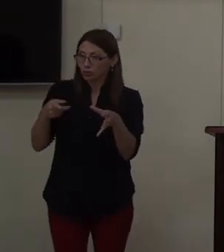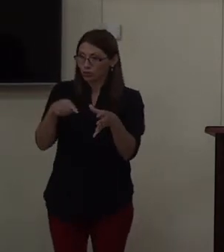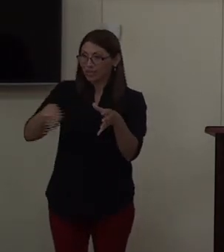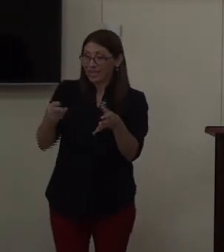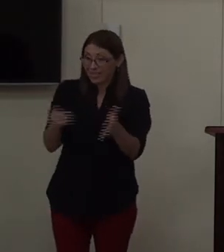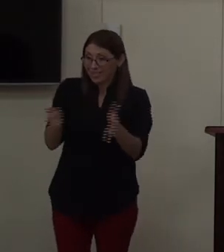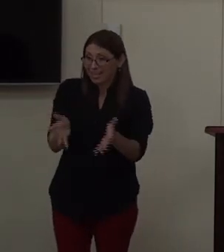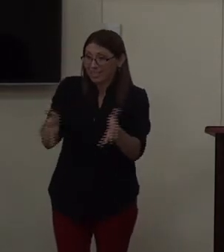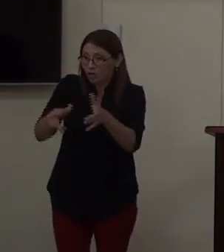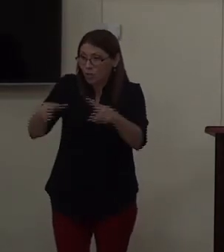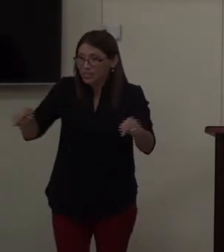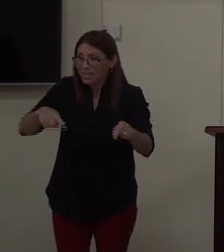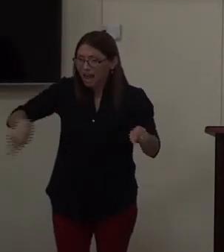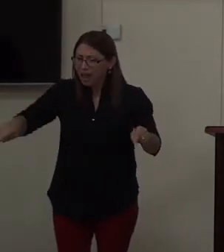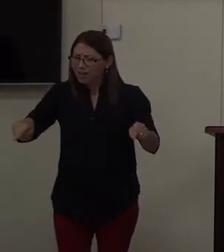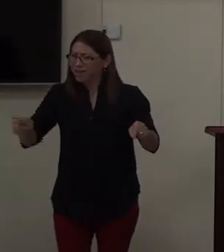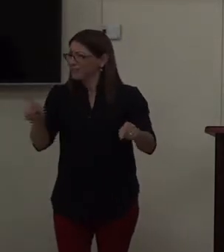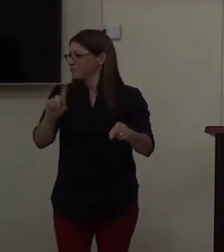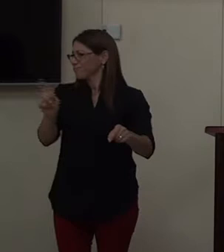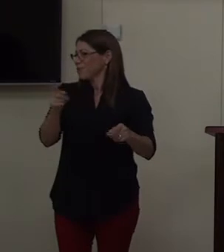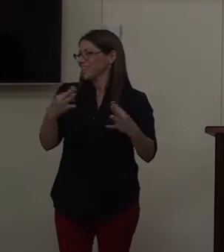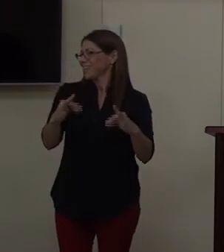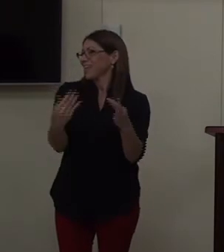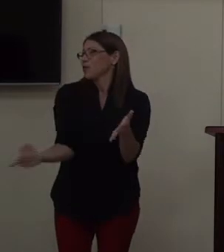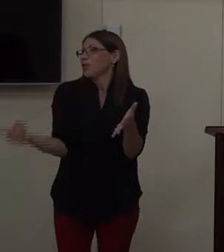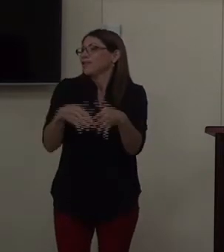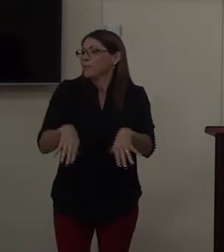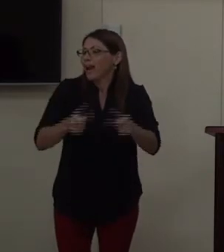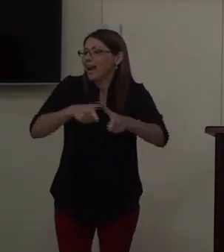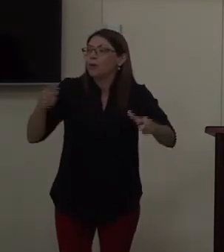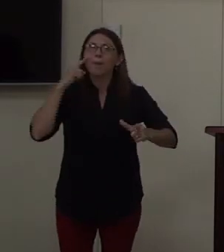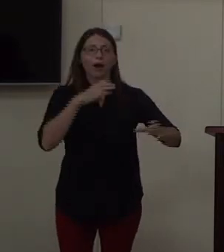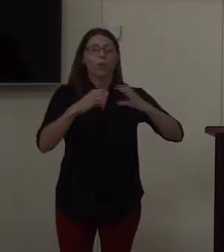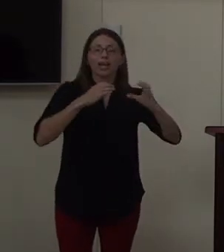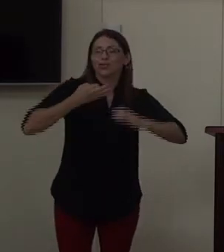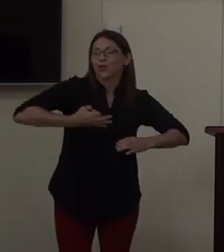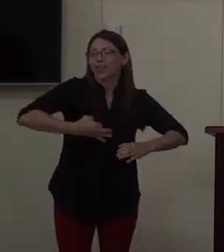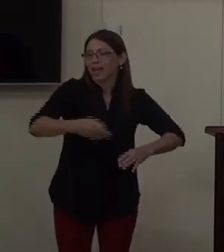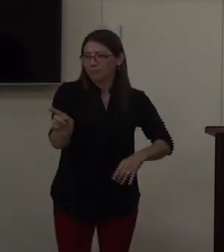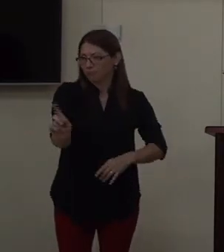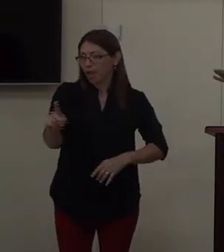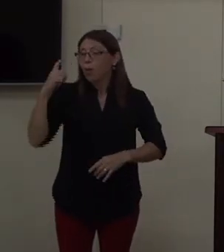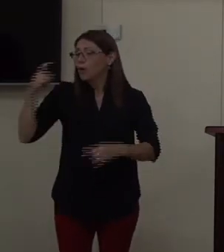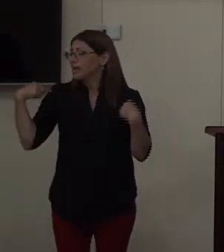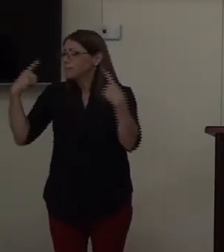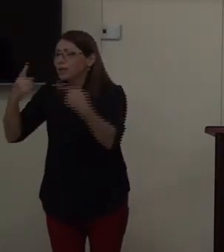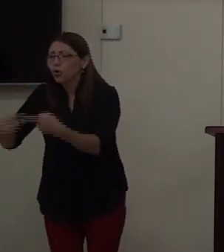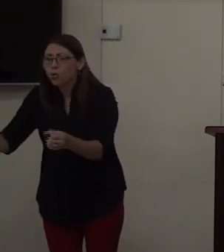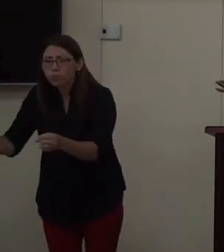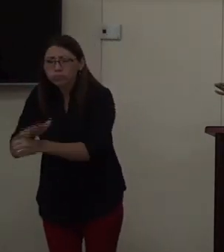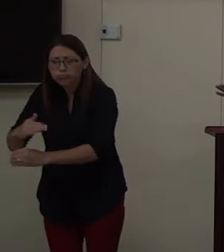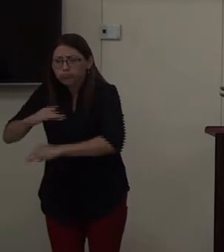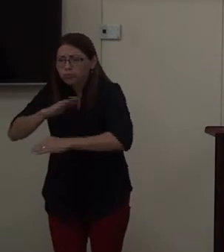cuidado, mentira que están tratando de recuperar la lengua para la comunicación cotidiana, porque el español cumple absolutamente todas las